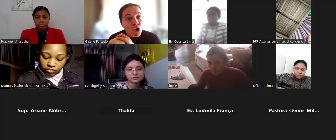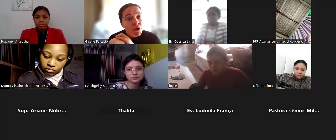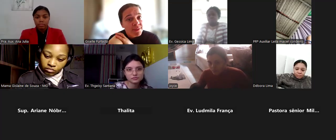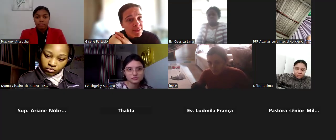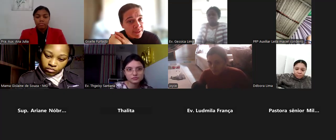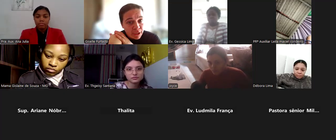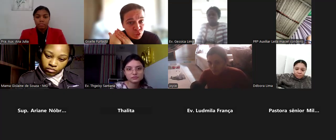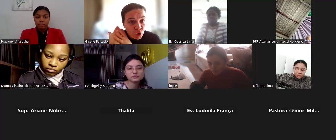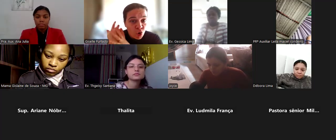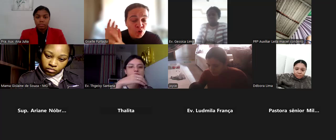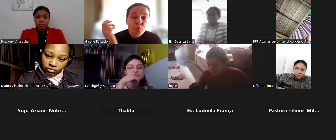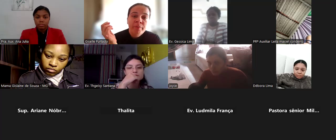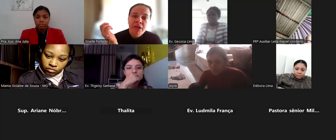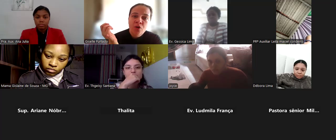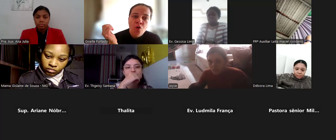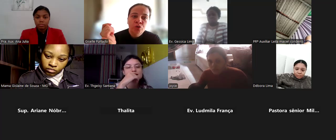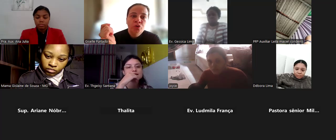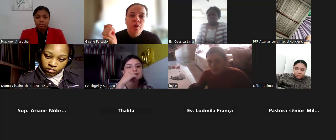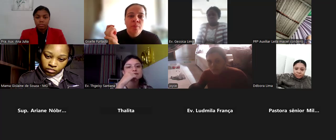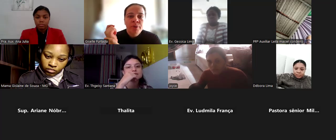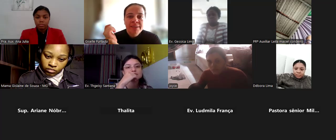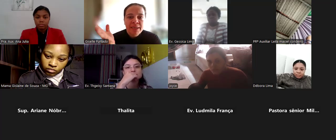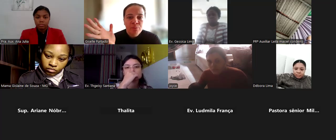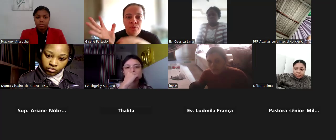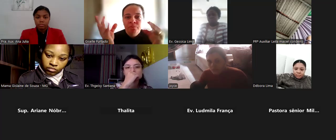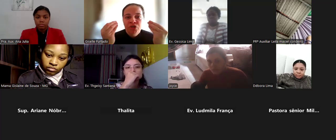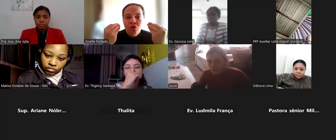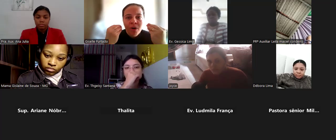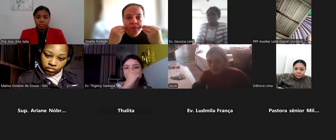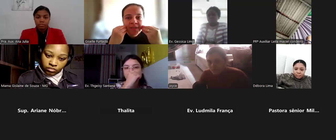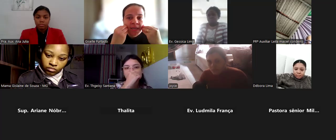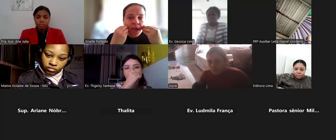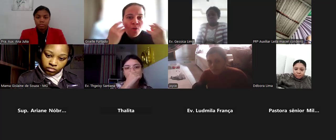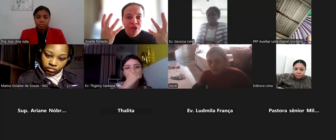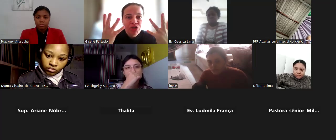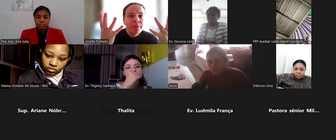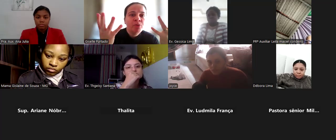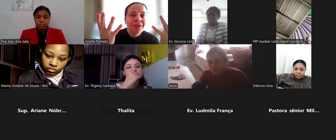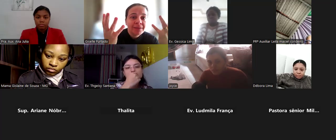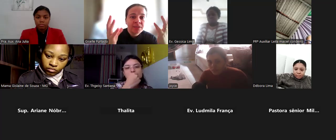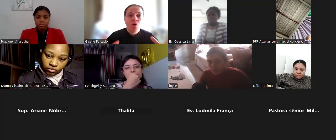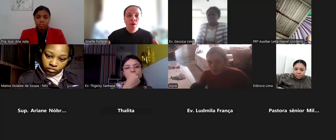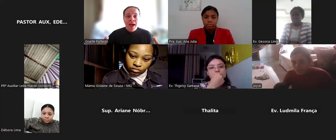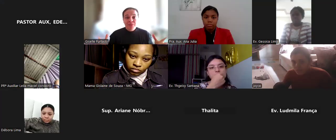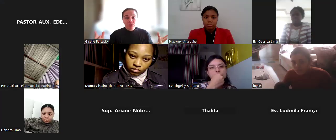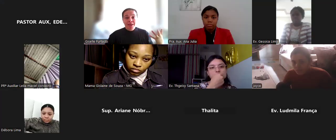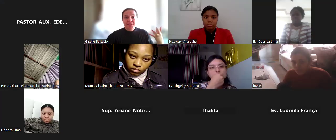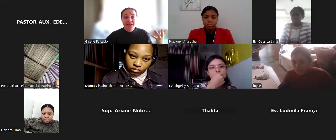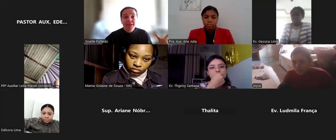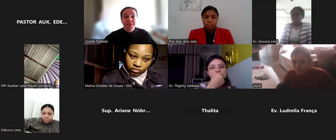Pode ser dado logo no primeiro encontro, por exemplo, de alguma coisa que realmente chame muita atenção. As mulheres negras têm